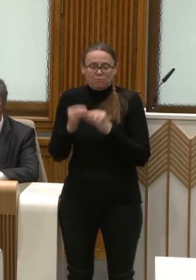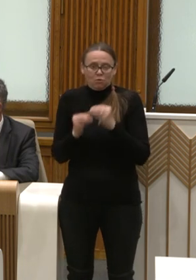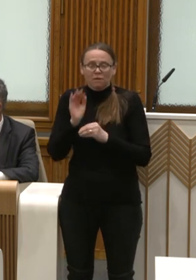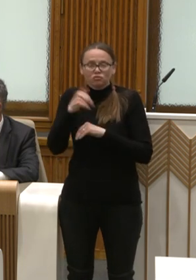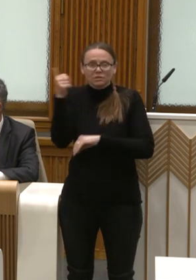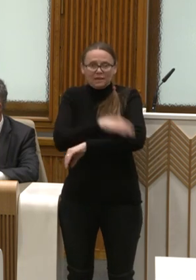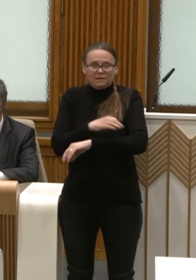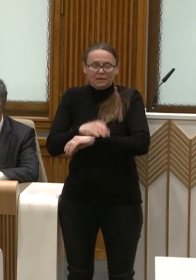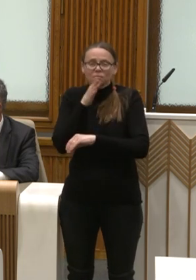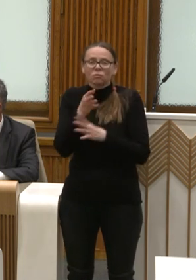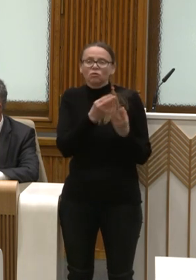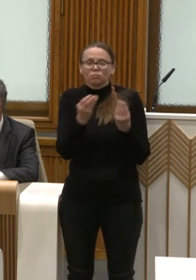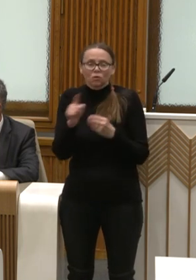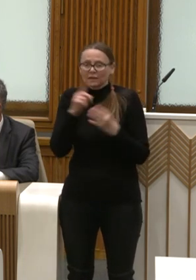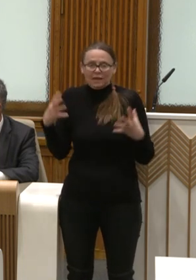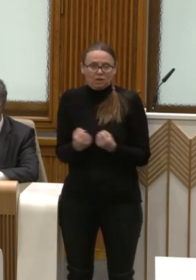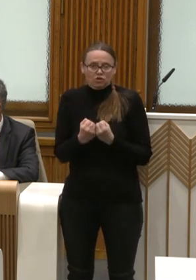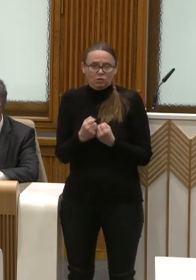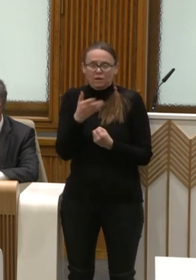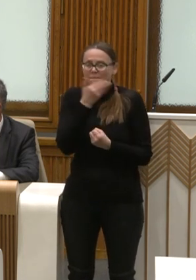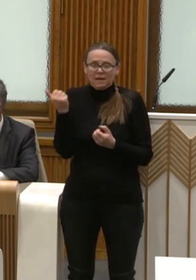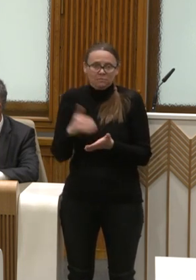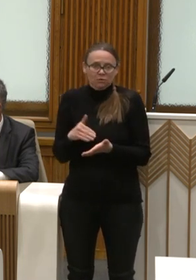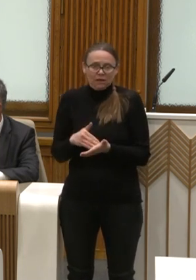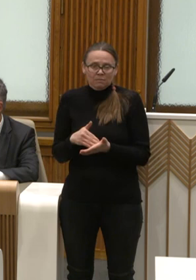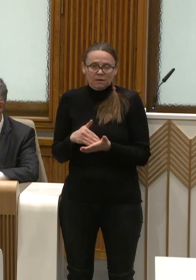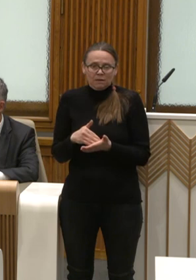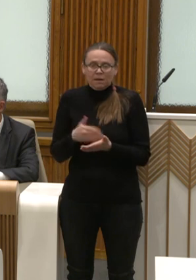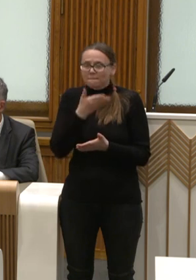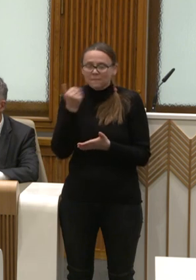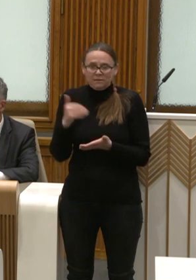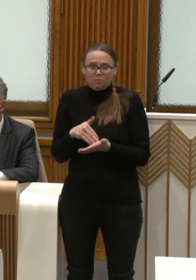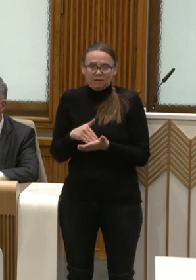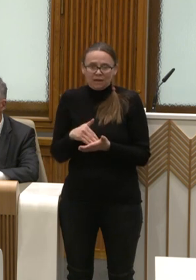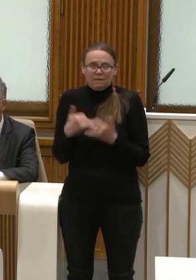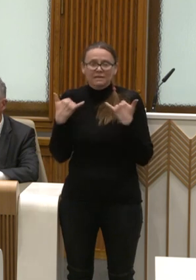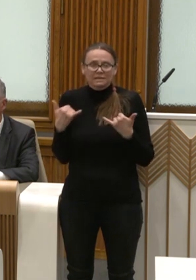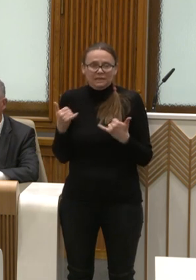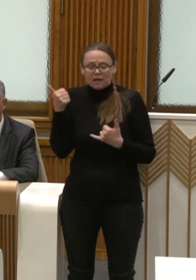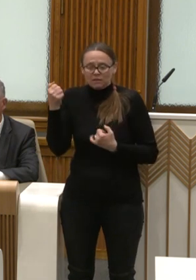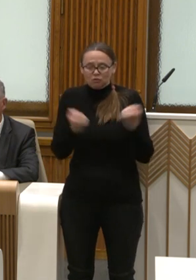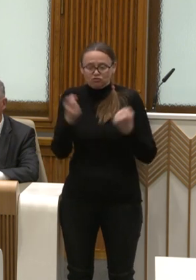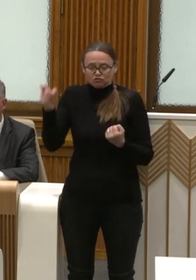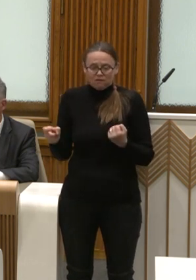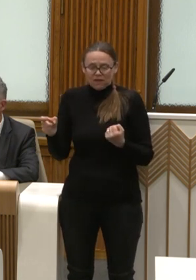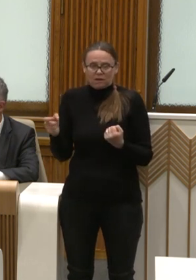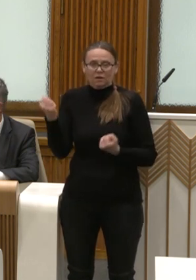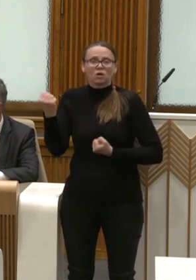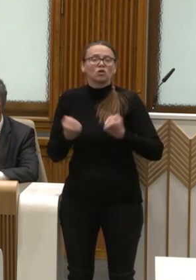teden bodo mnogi nerešljivi in to brez potrebe. Brez potrebe. Ne. Zdaj nek šofer tovornjaka,